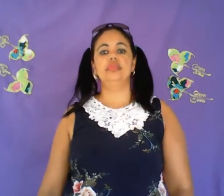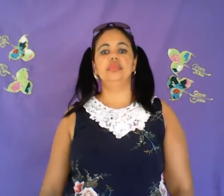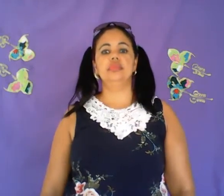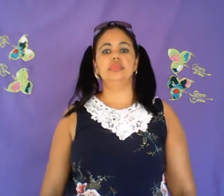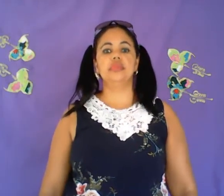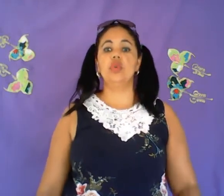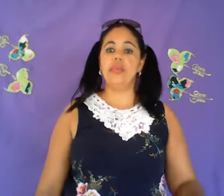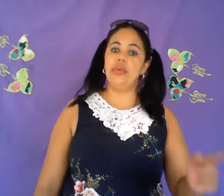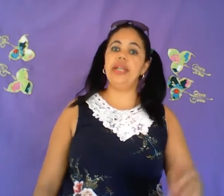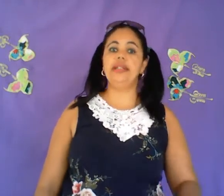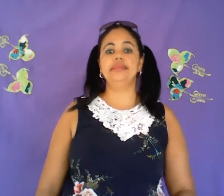Comeu ele.